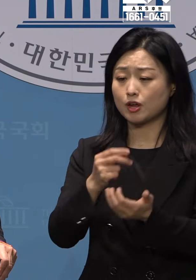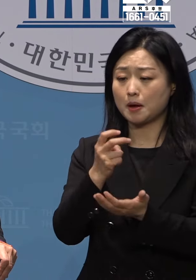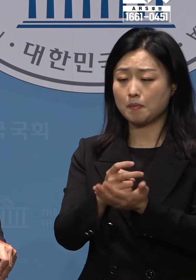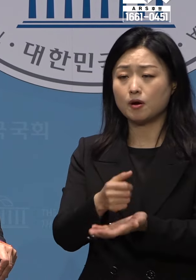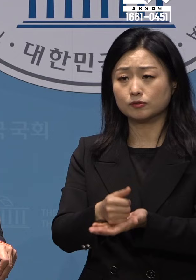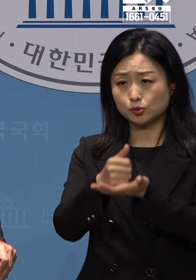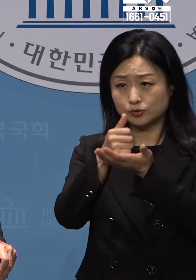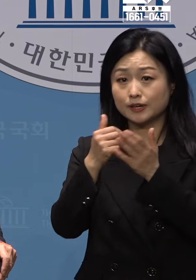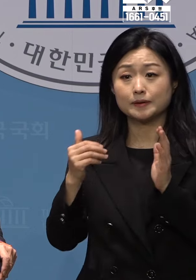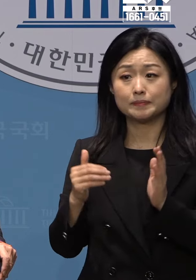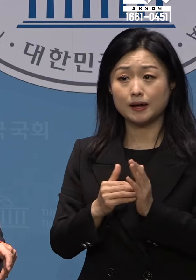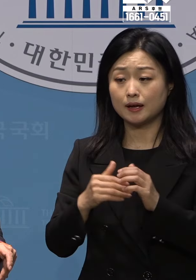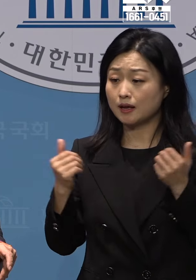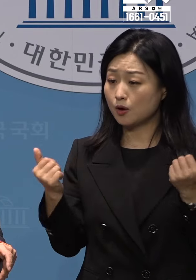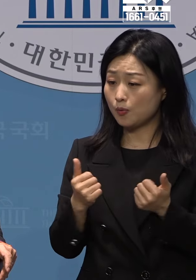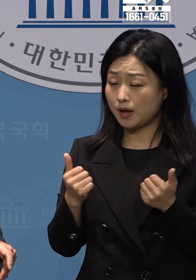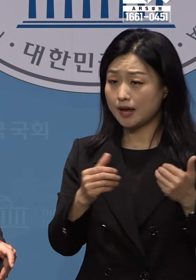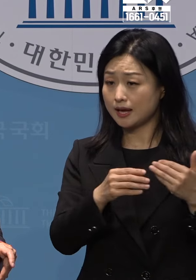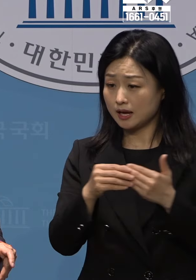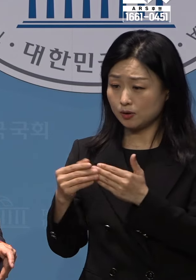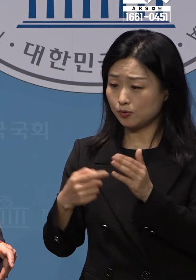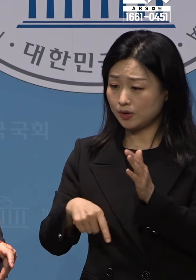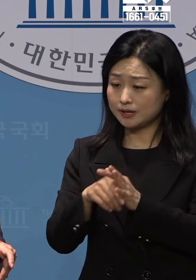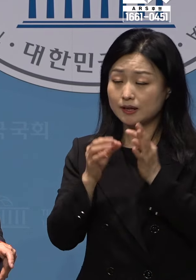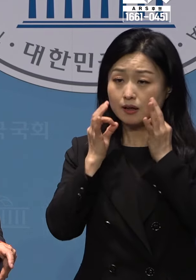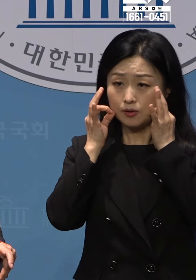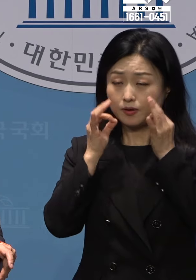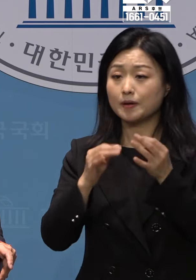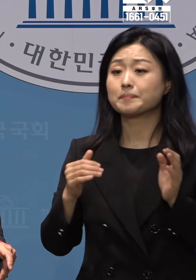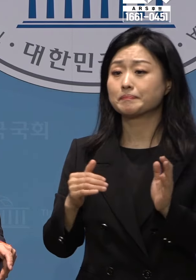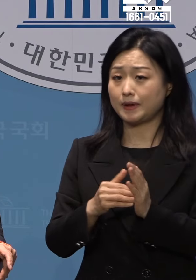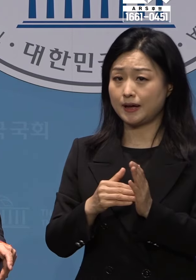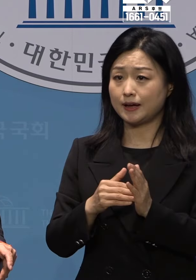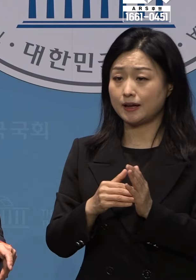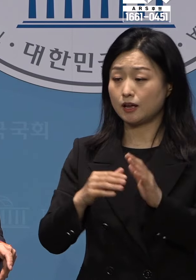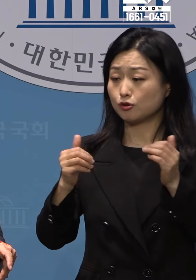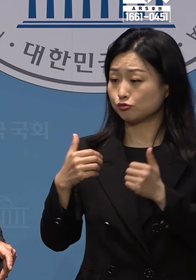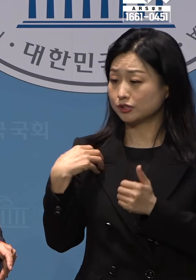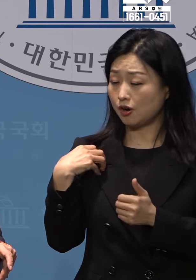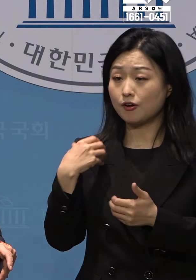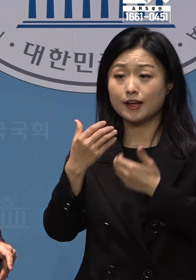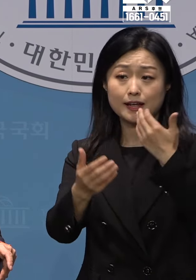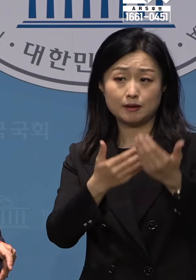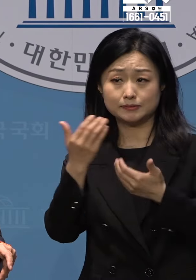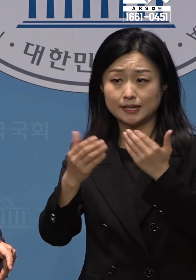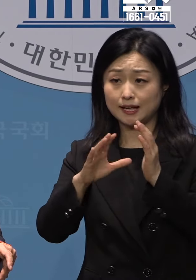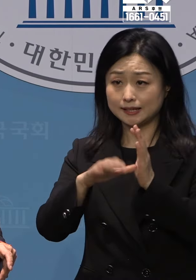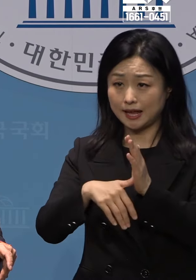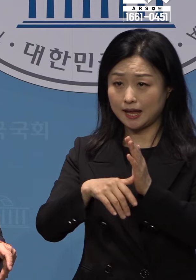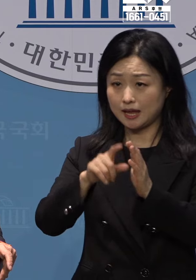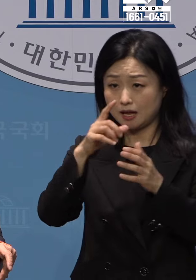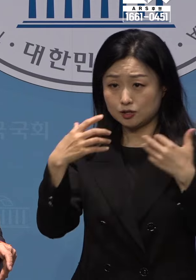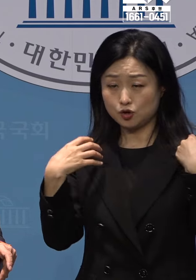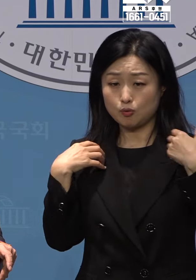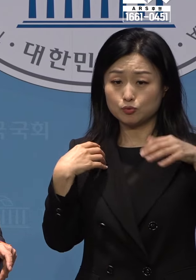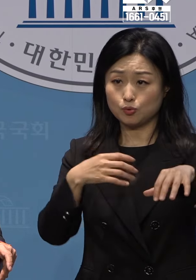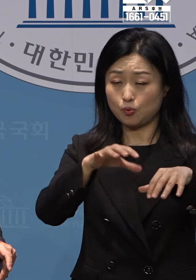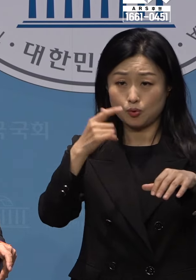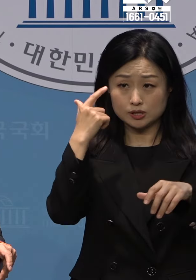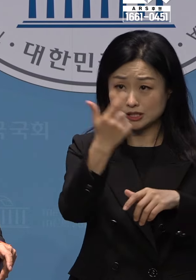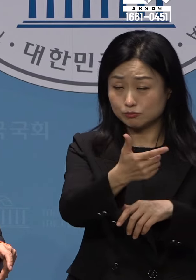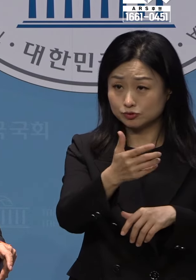국회법을 준수하며 회의 진행을 하기 위해 노력했습니다. 국정감사를 하면서 피감기관에 대한 질의가